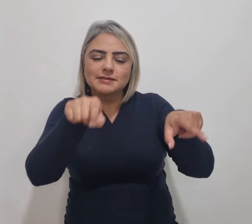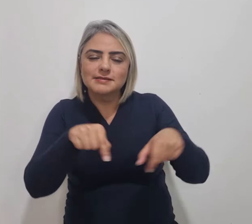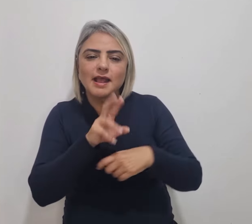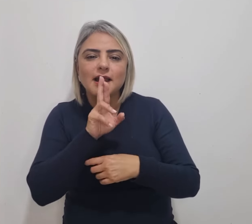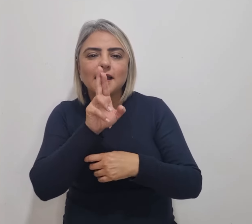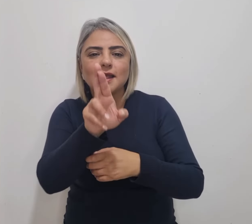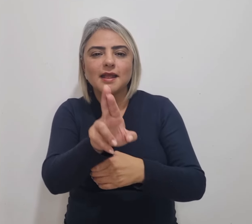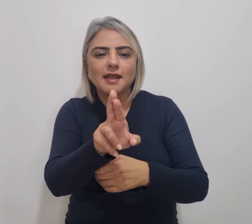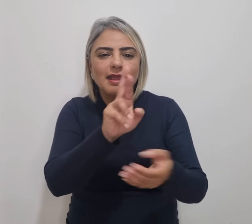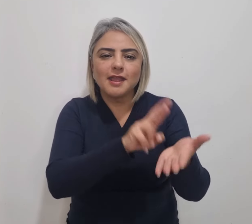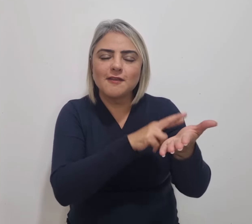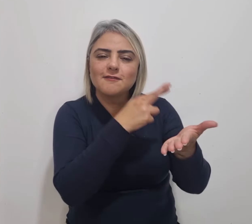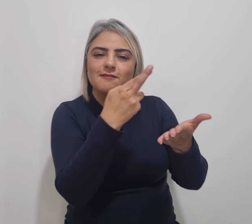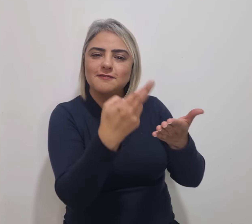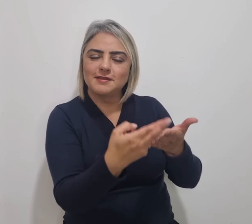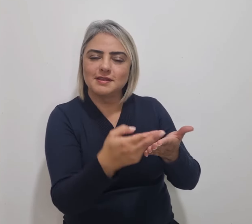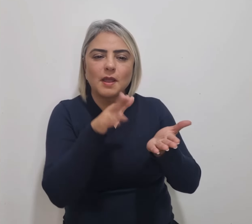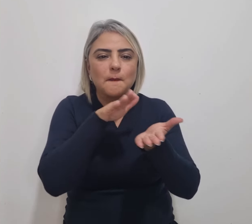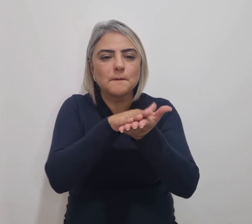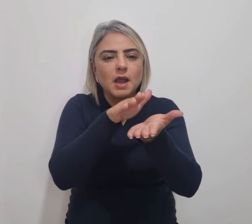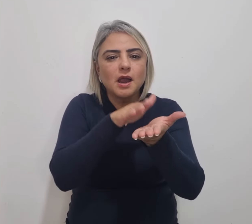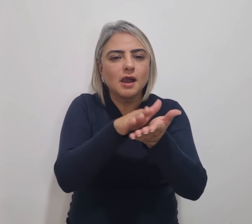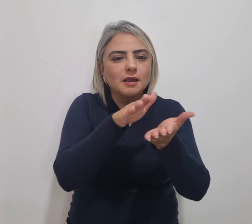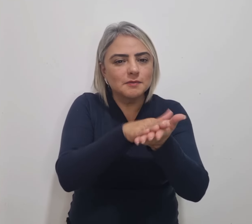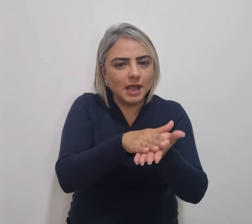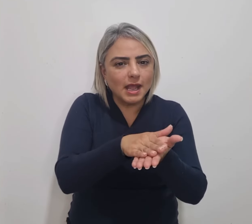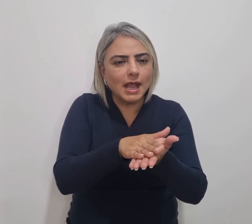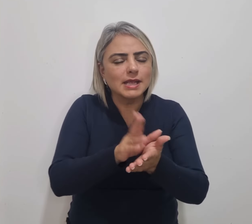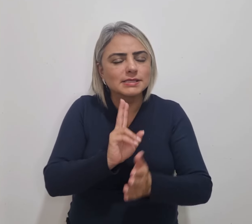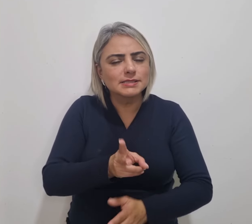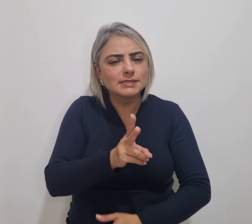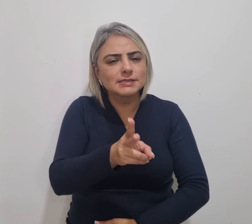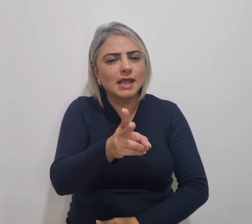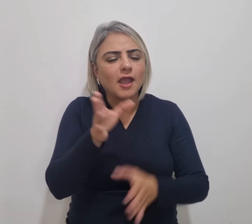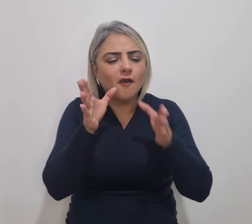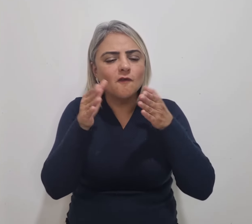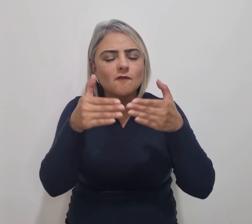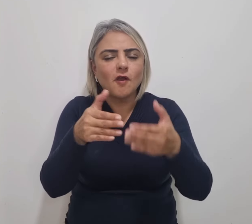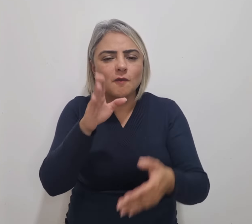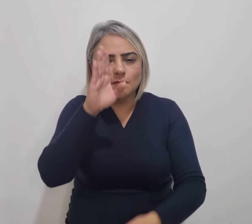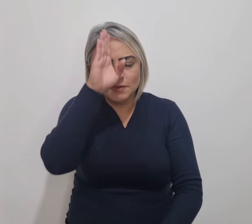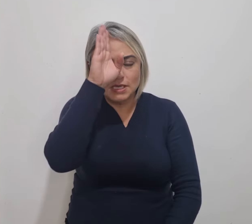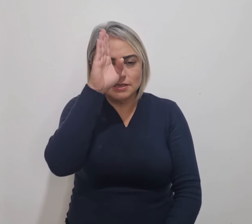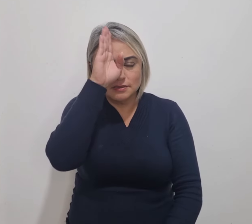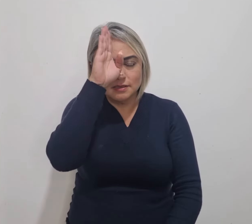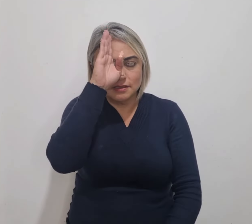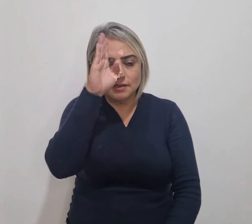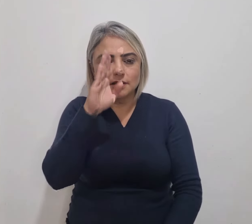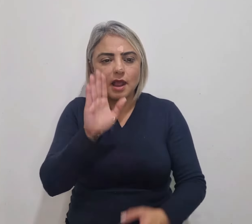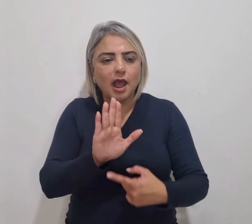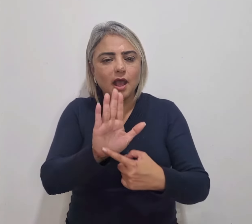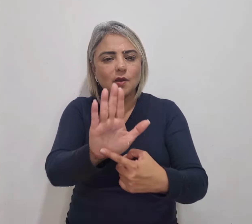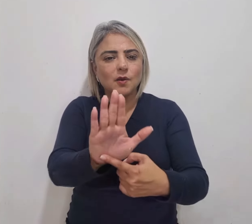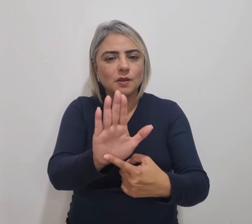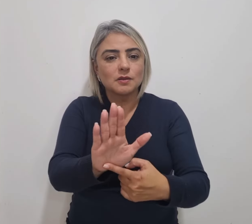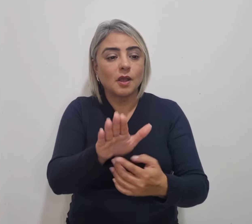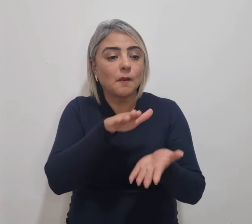Revista, publicação periódica que tem como foco principal contribuir para a publicação de